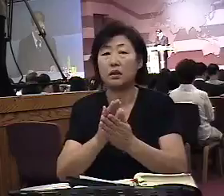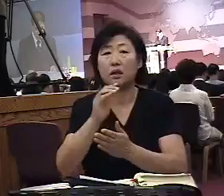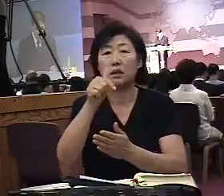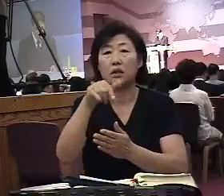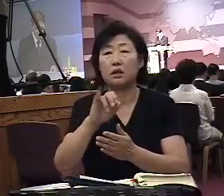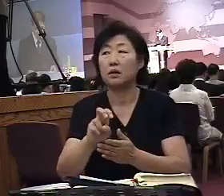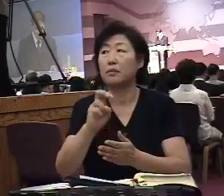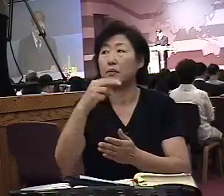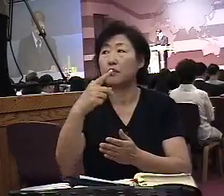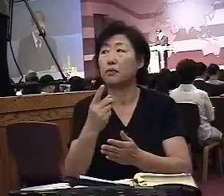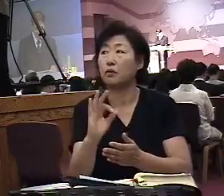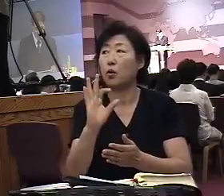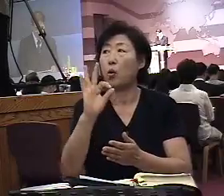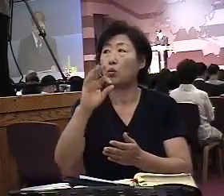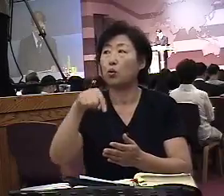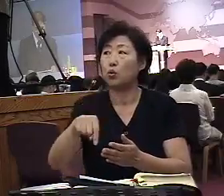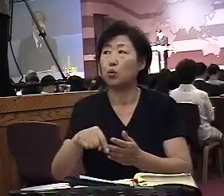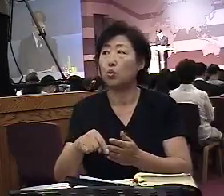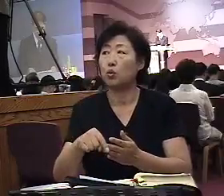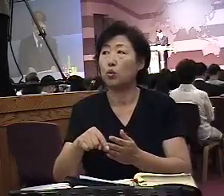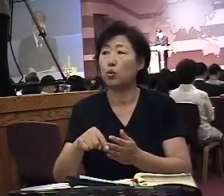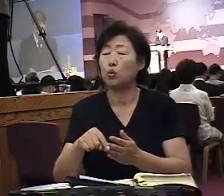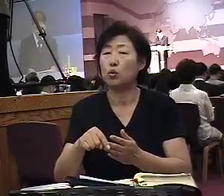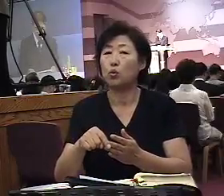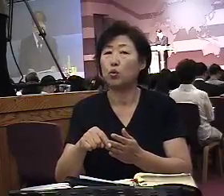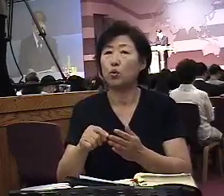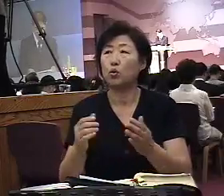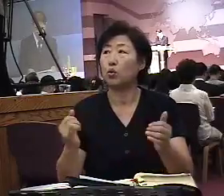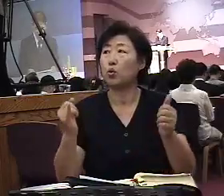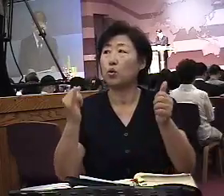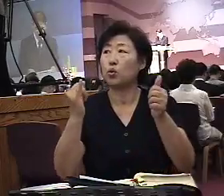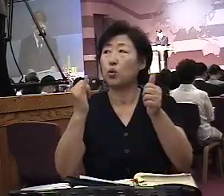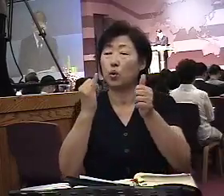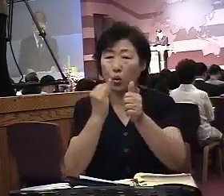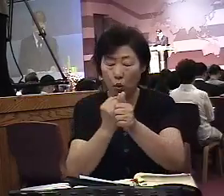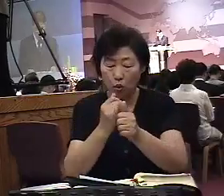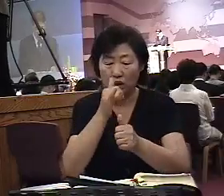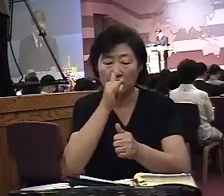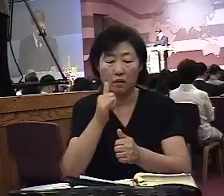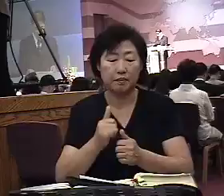김동욱, 김병옥 집사님의 차남 되시는 브라이언 김 형제의